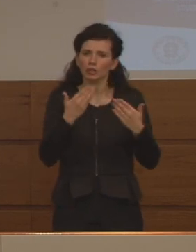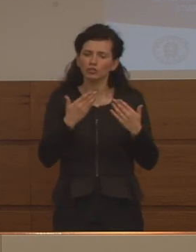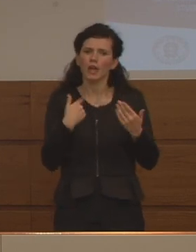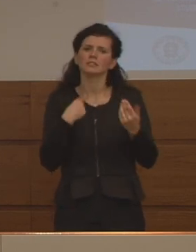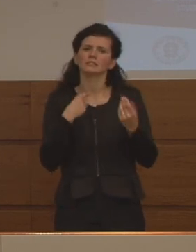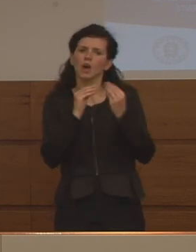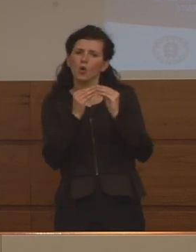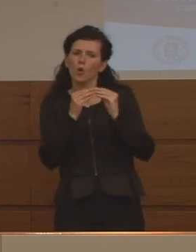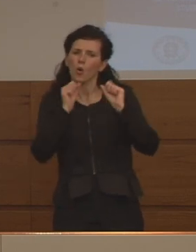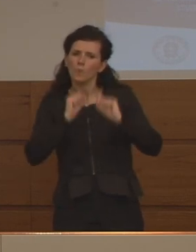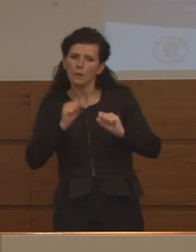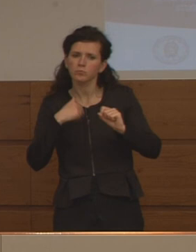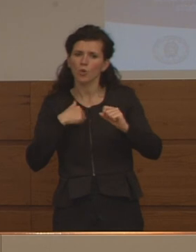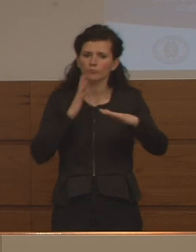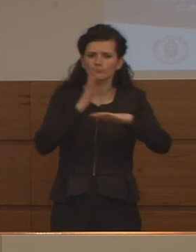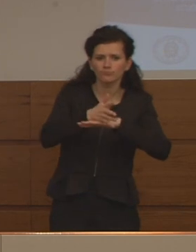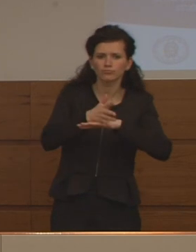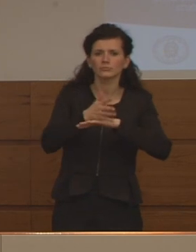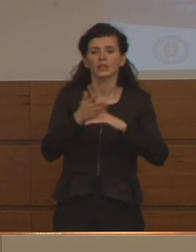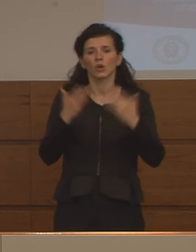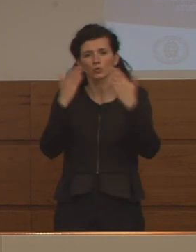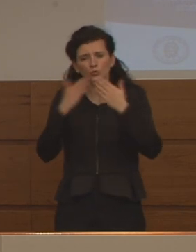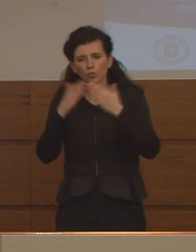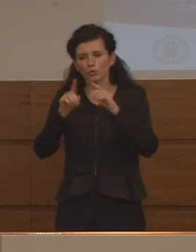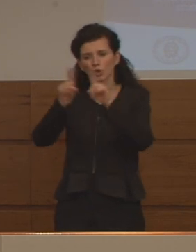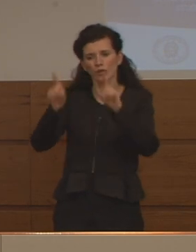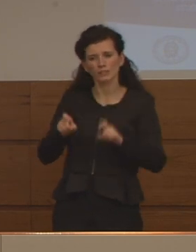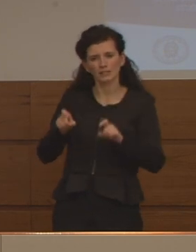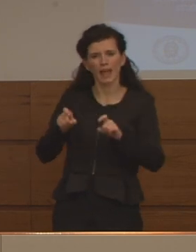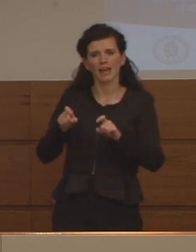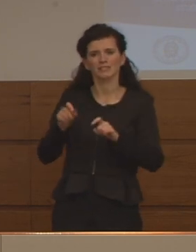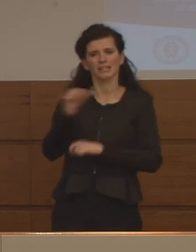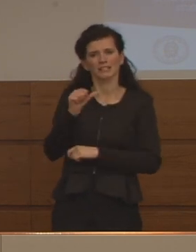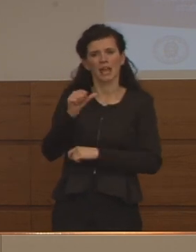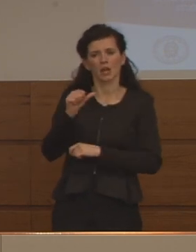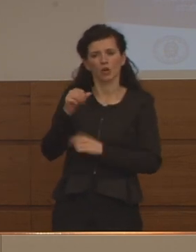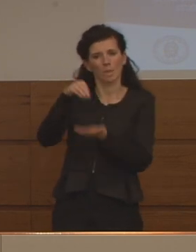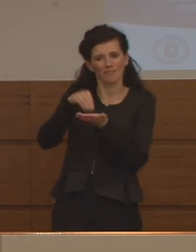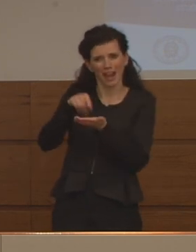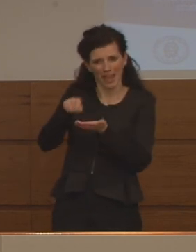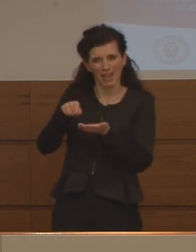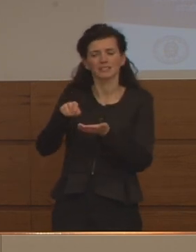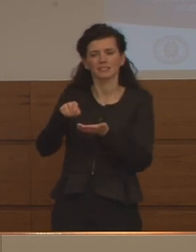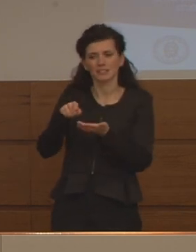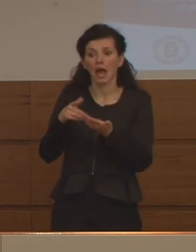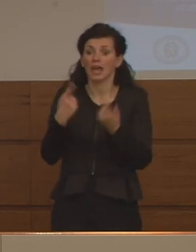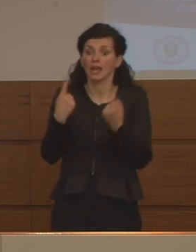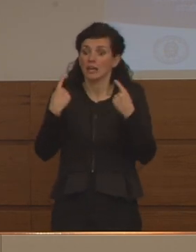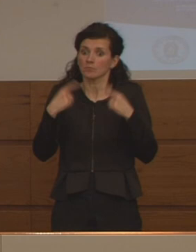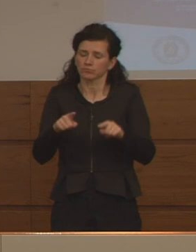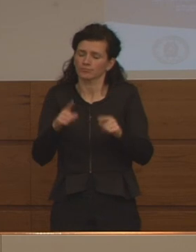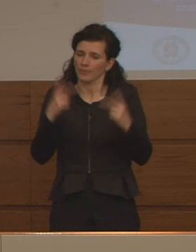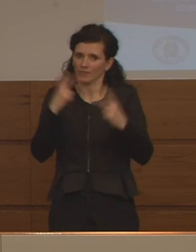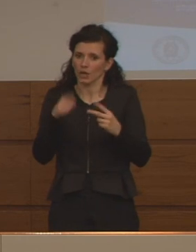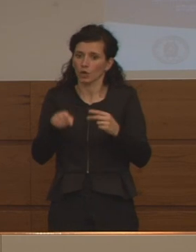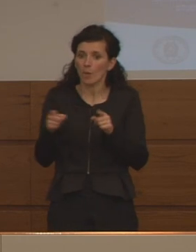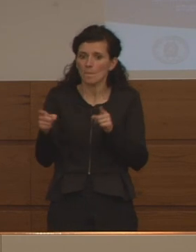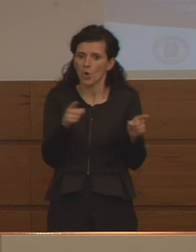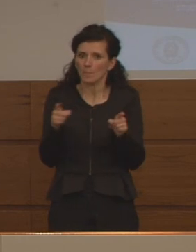di studi di sieroprevalenza il confronto scientifico è assolutamente cruciale in